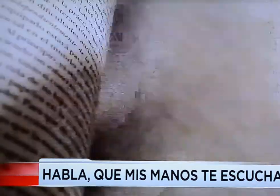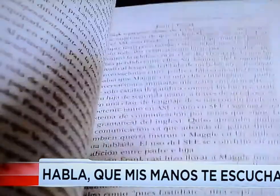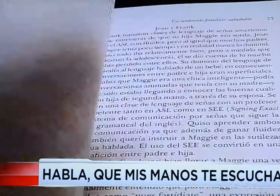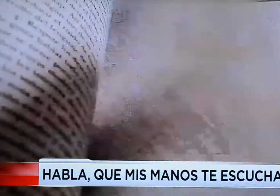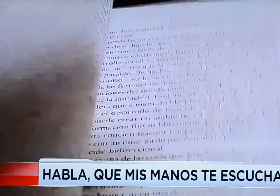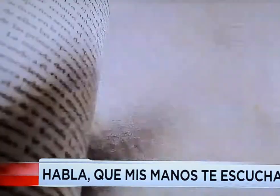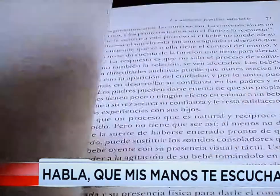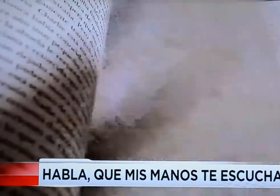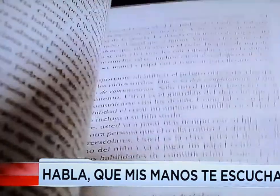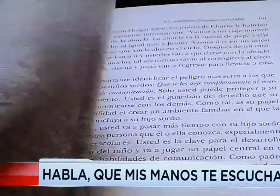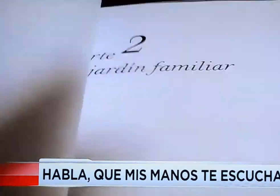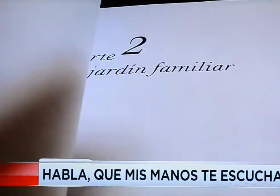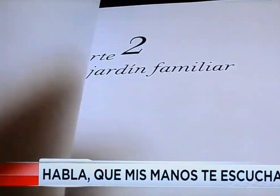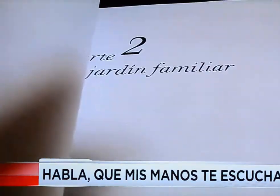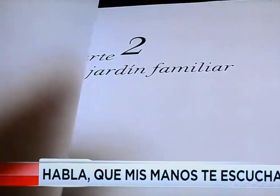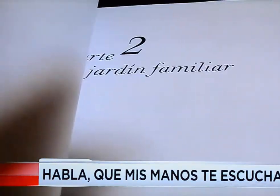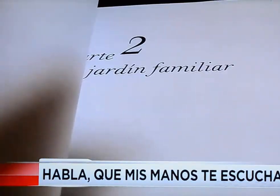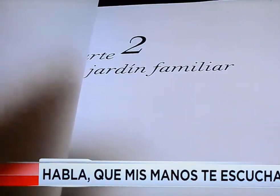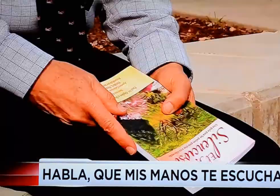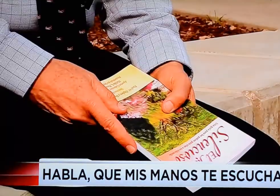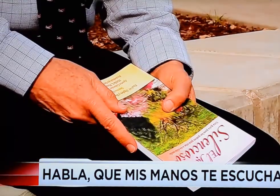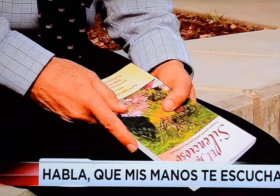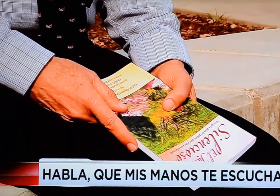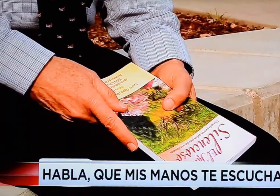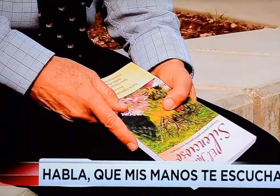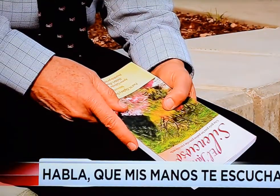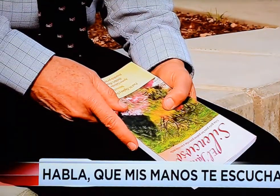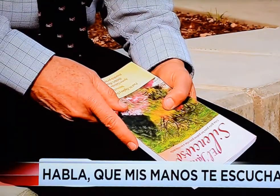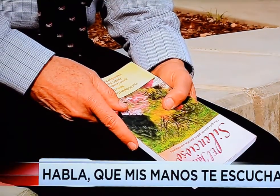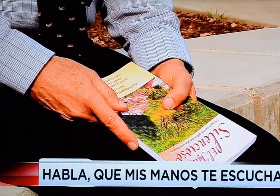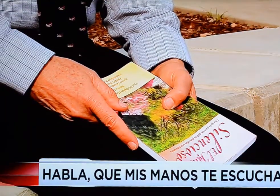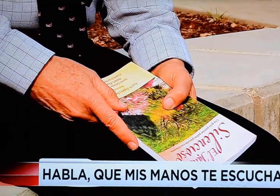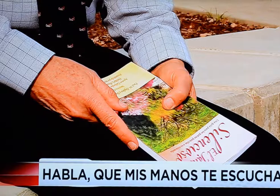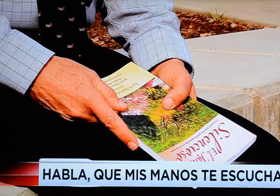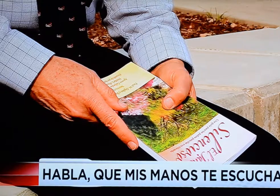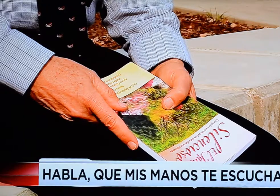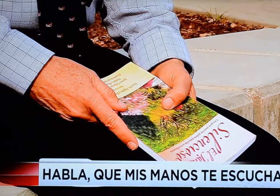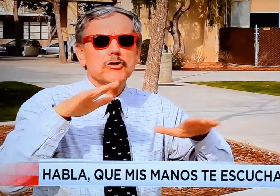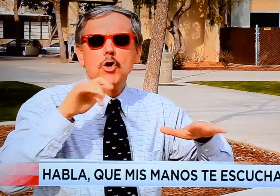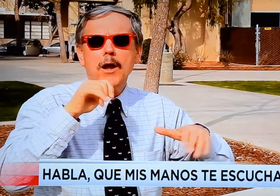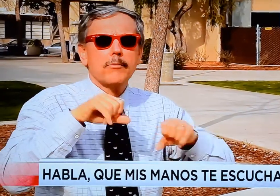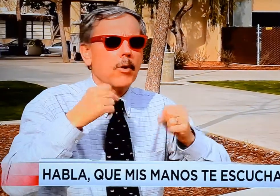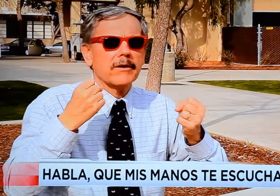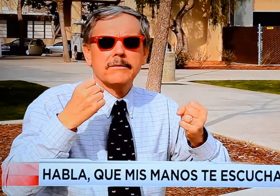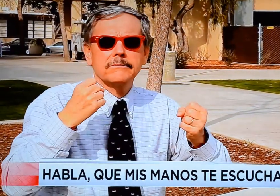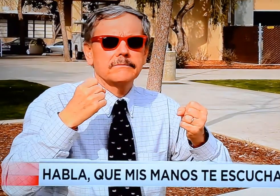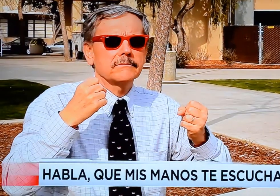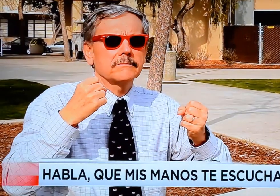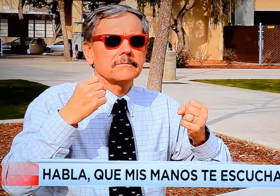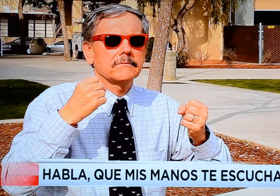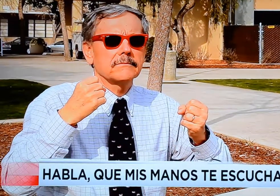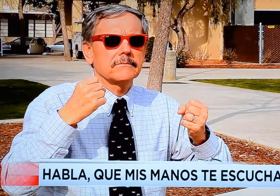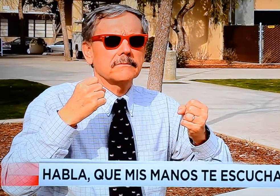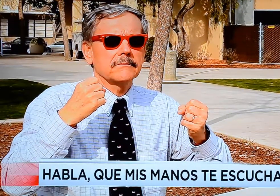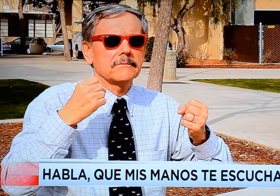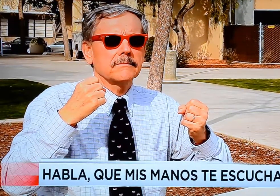comparte estrategias para crear un ambiente familiar sano y fomentar la independencia de estos niños. Los niños sordos no son defectuosos.